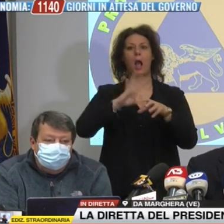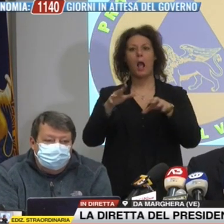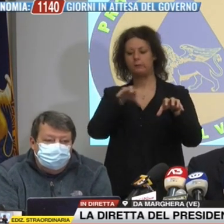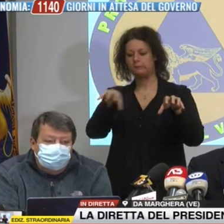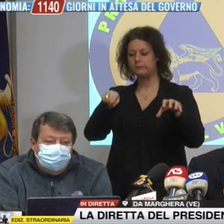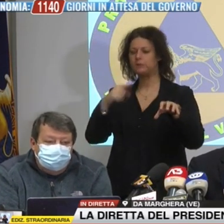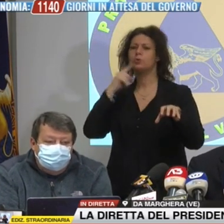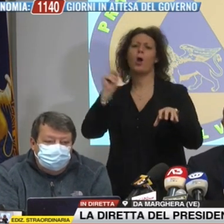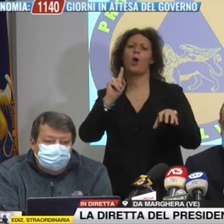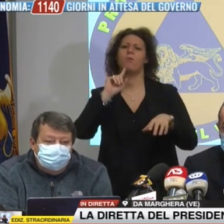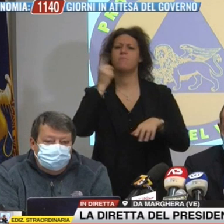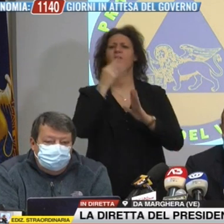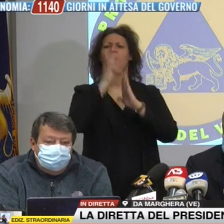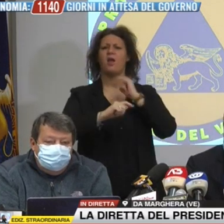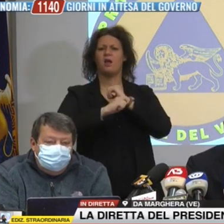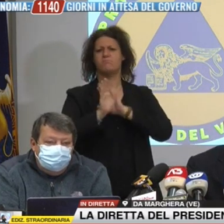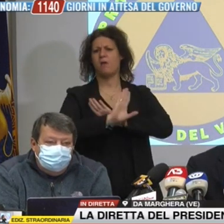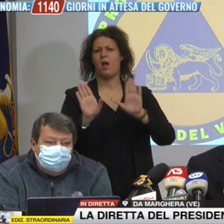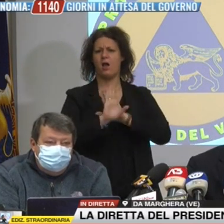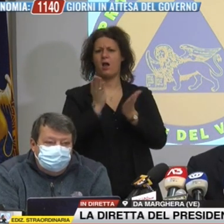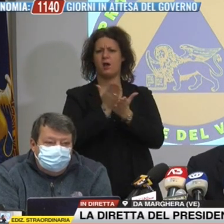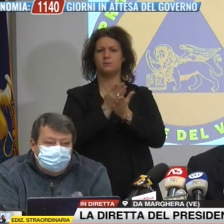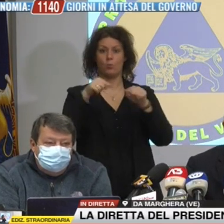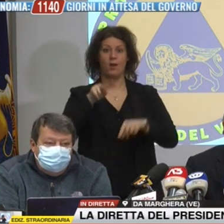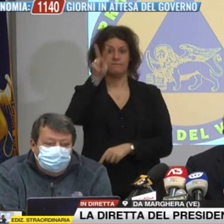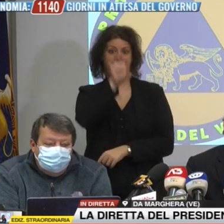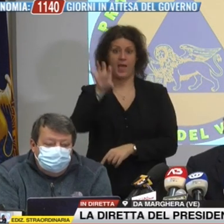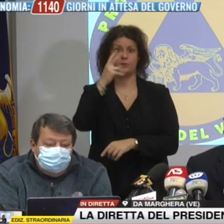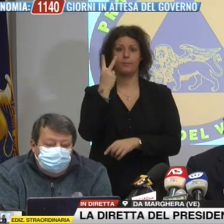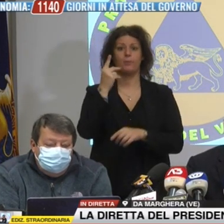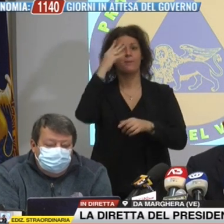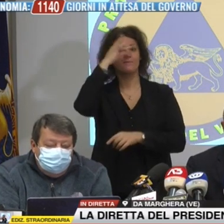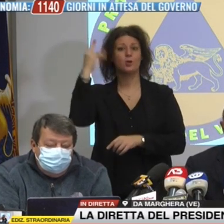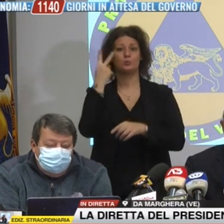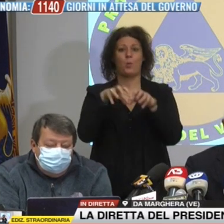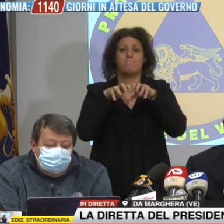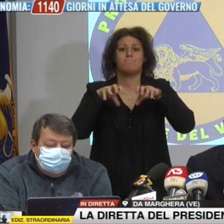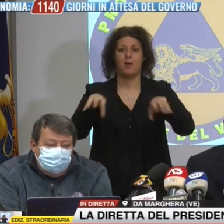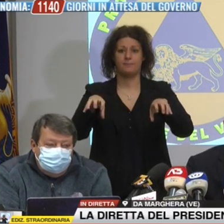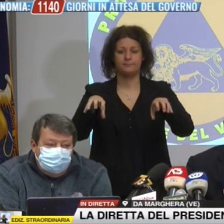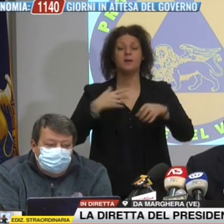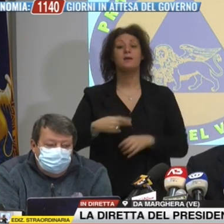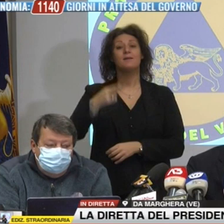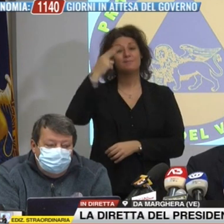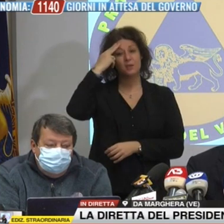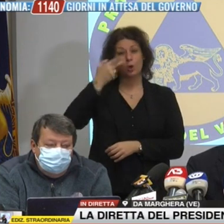restrizione. Noi ci abbiamo messo impegno, perché ricordo che abbiamo adottato misure che non ci sono neanche nelle zone